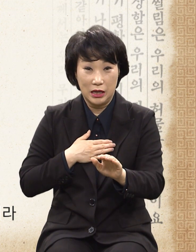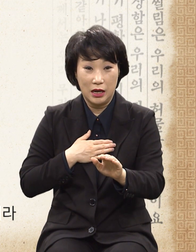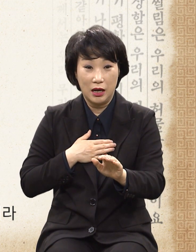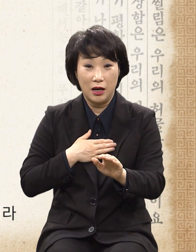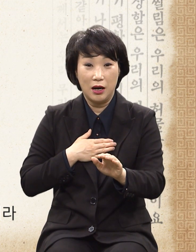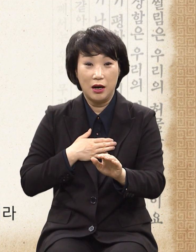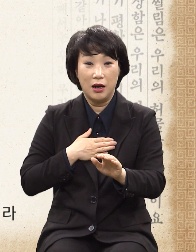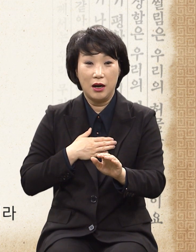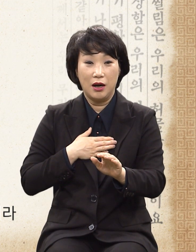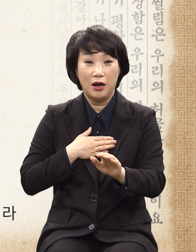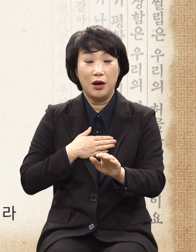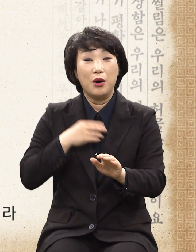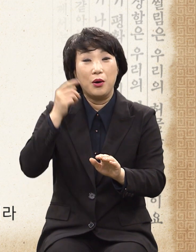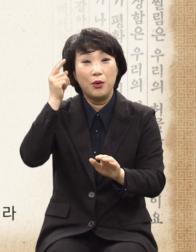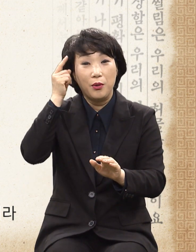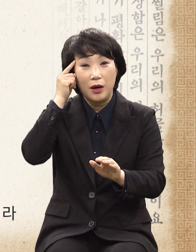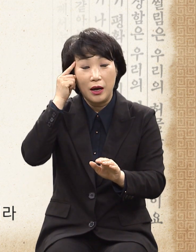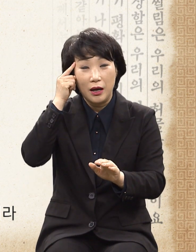어떻게